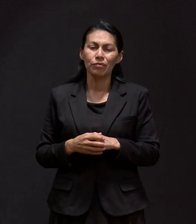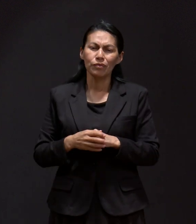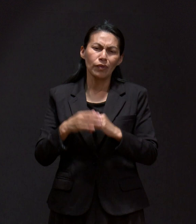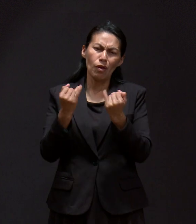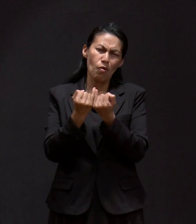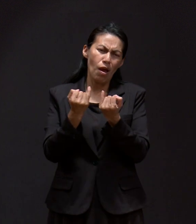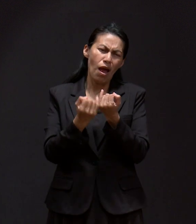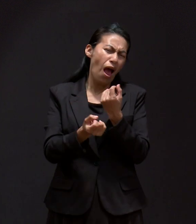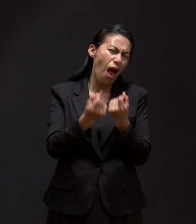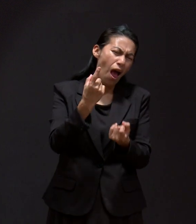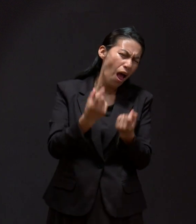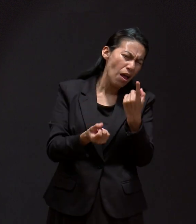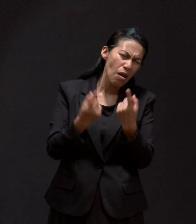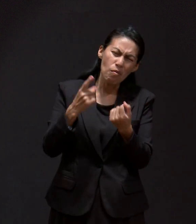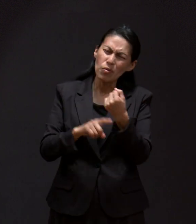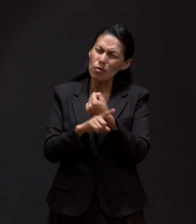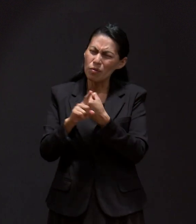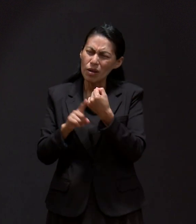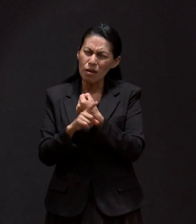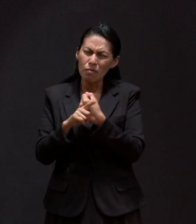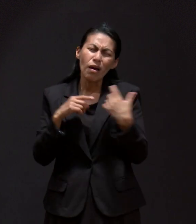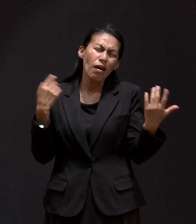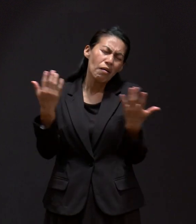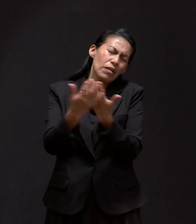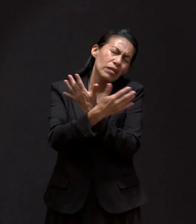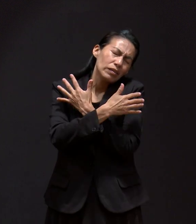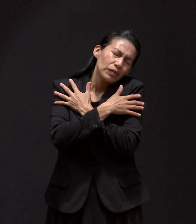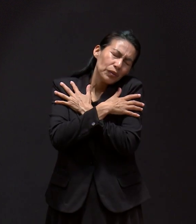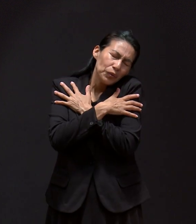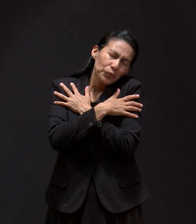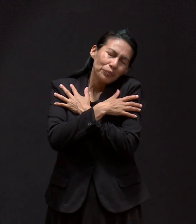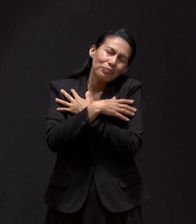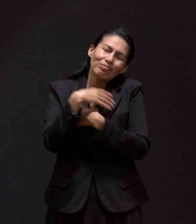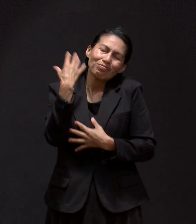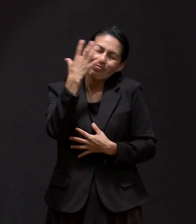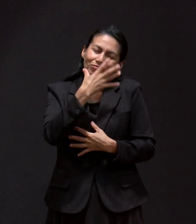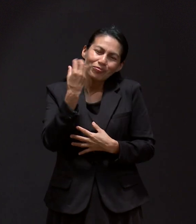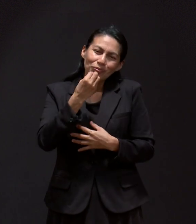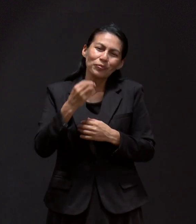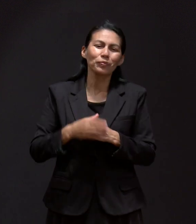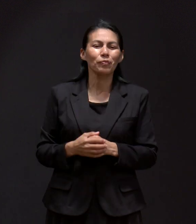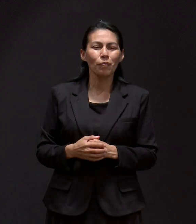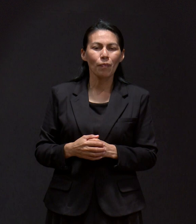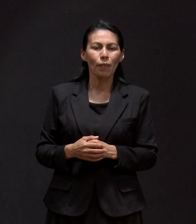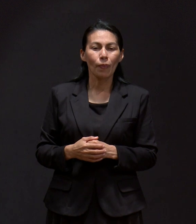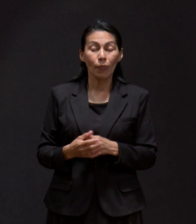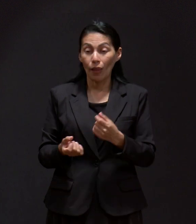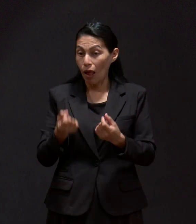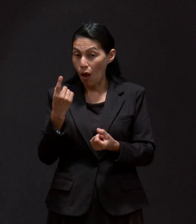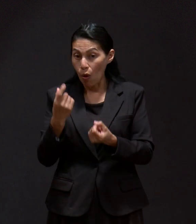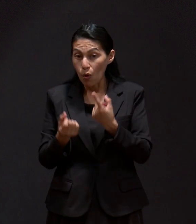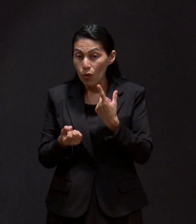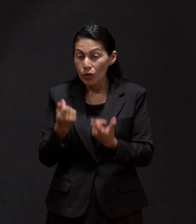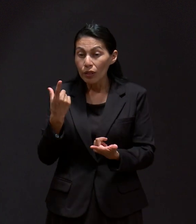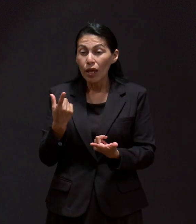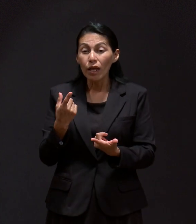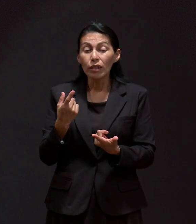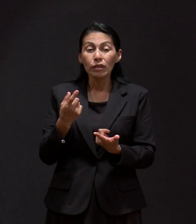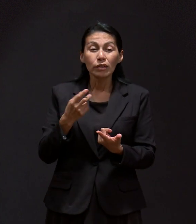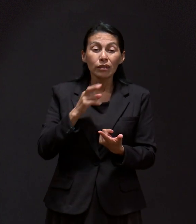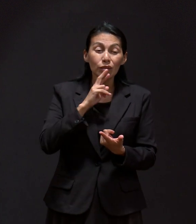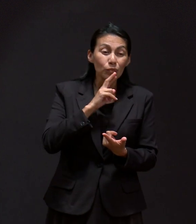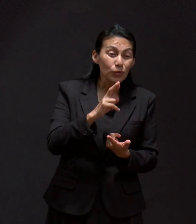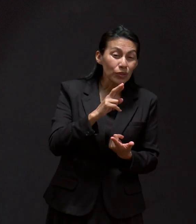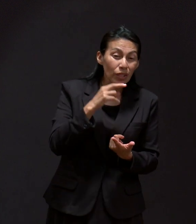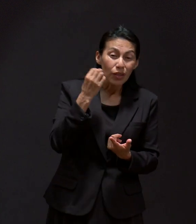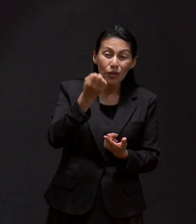ellas cuando tienen algún problema y darnos un abrazo lo hemos vivido muy bonito muy intenso cuando algunas de ellas